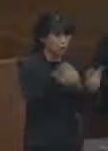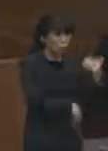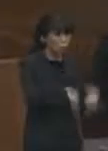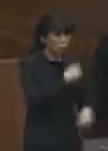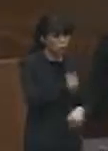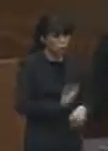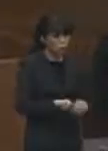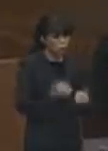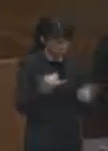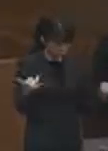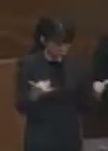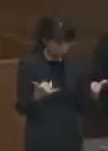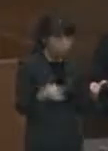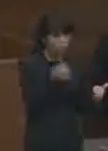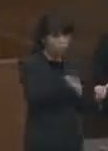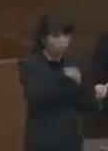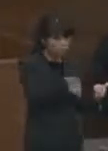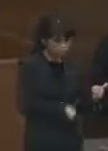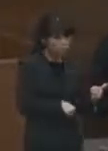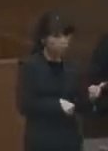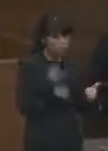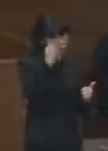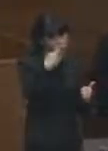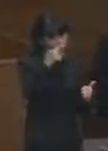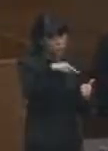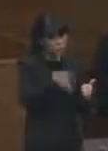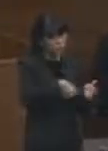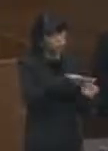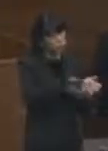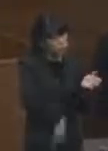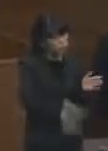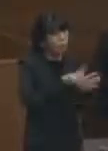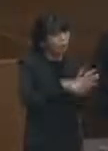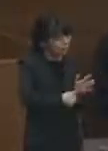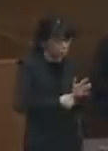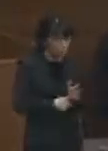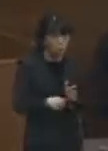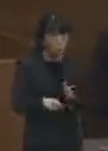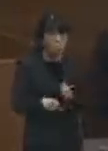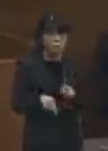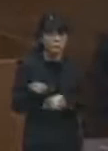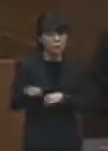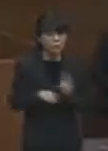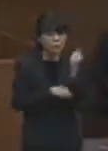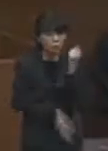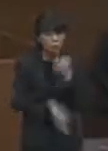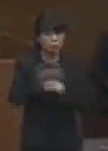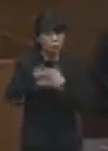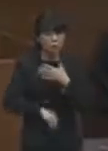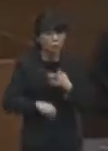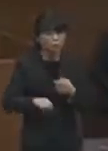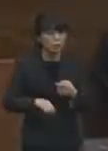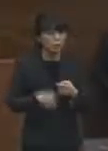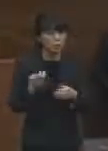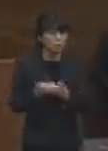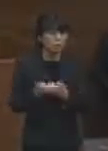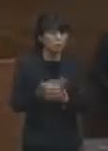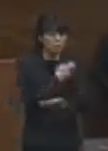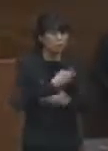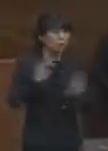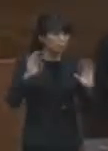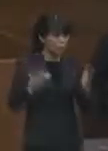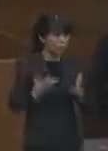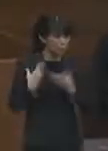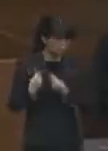から定住外国人を除く形になったとしても自治基本条例の規定に反するものではないと考えてございます